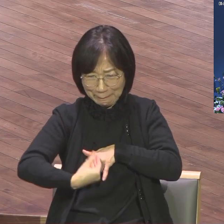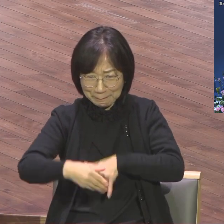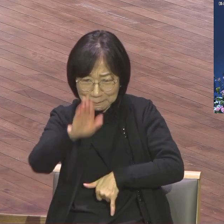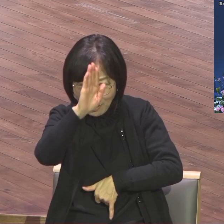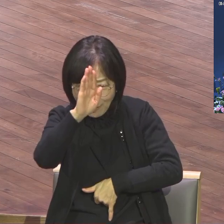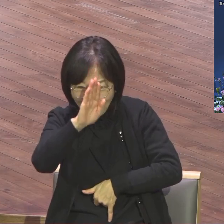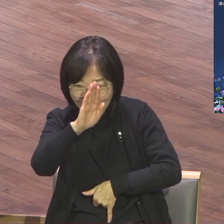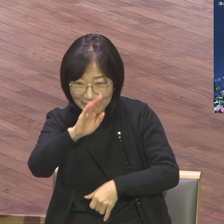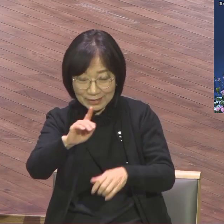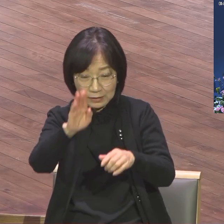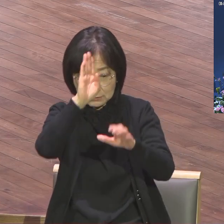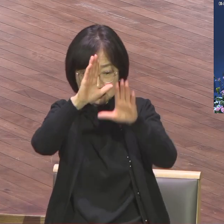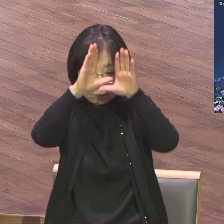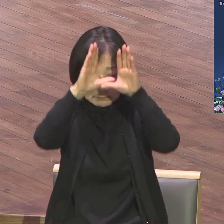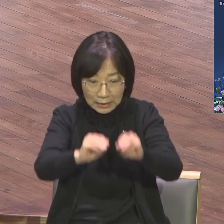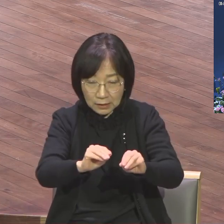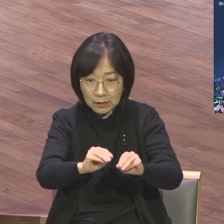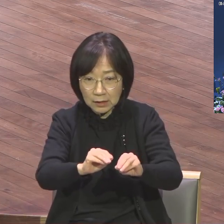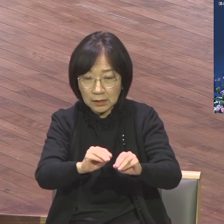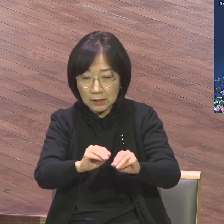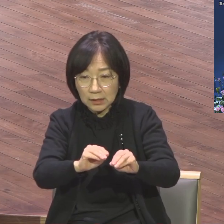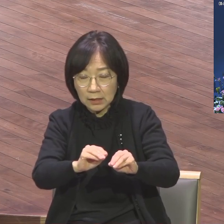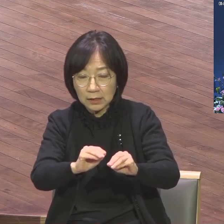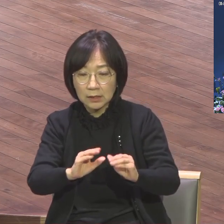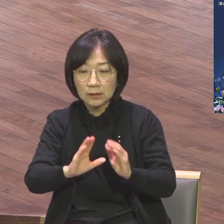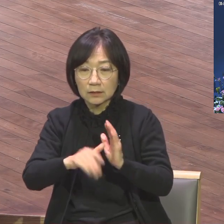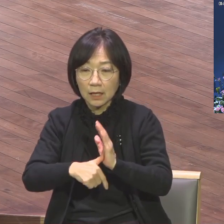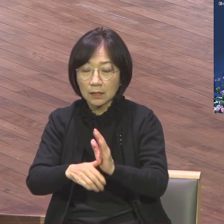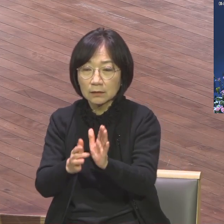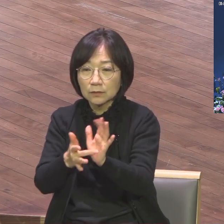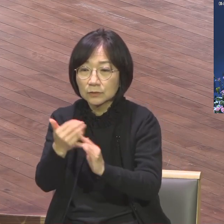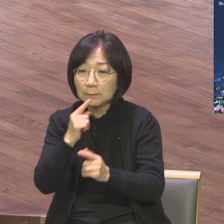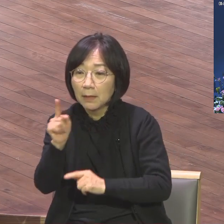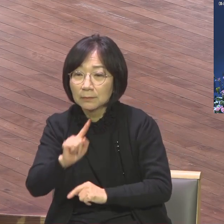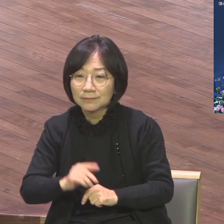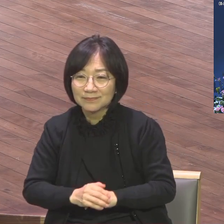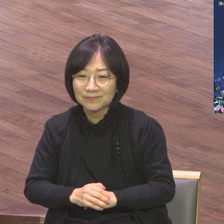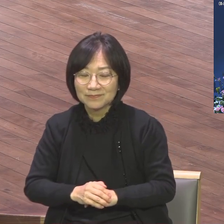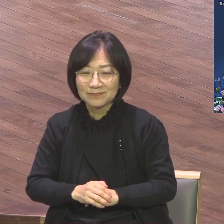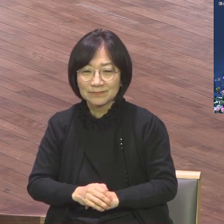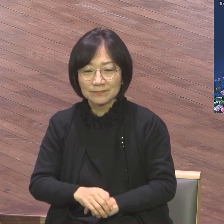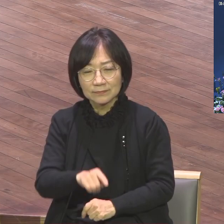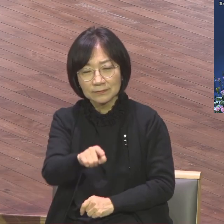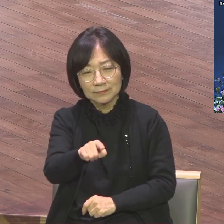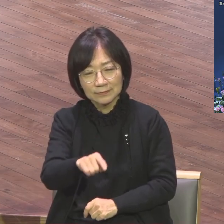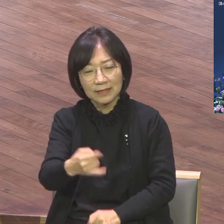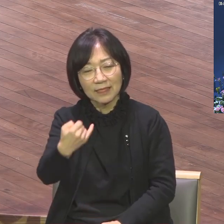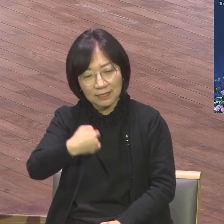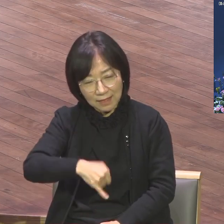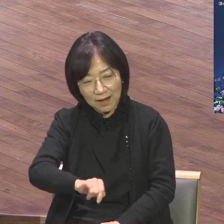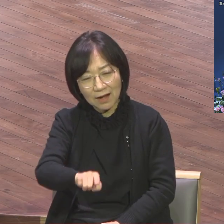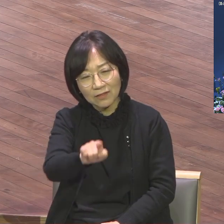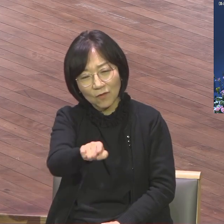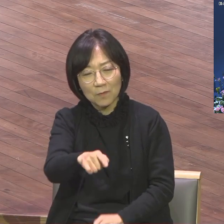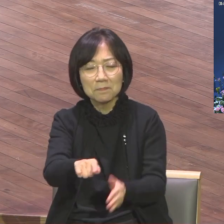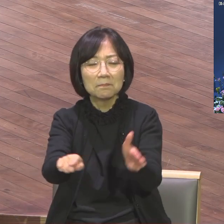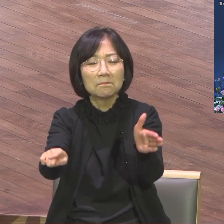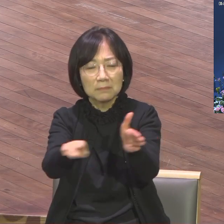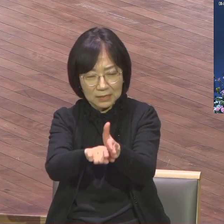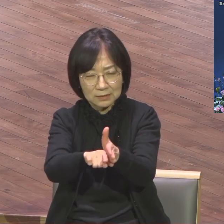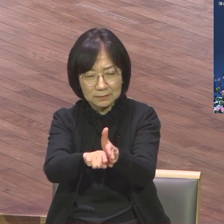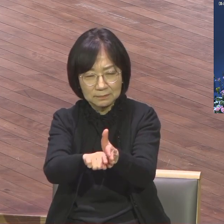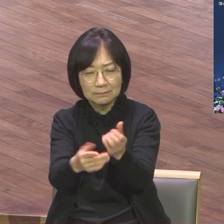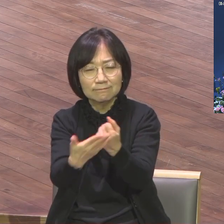후에 여자가 치유받았잖아요. 치유 후에 예수님께서 뭐라고 말씀했습니까? 딸아, 너